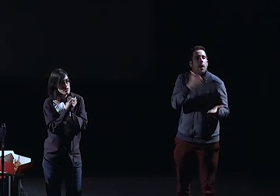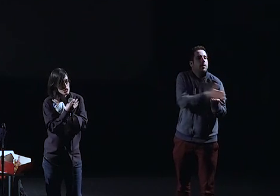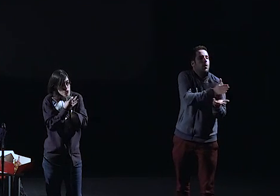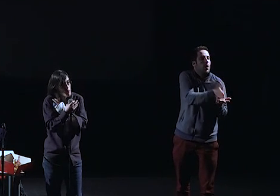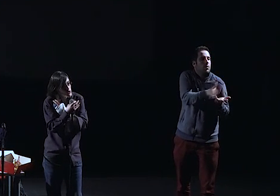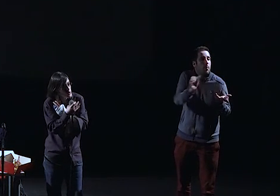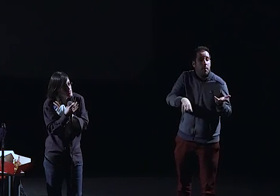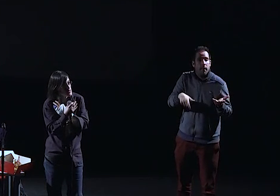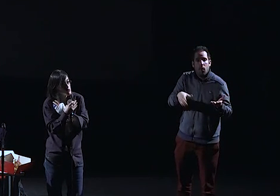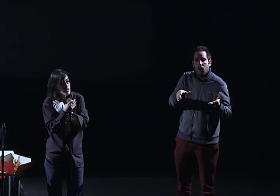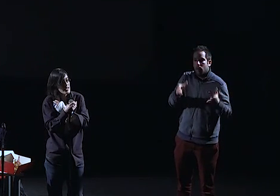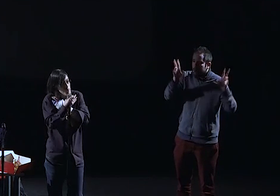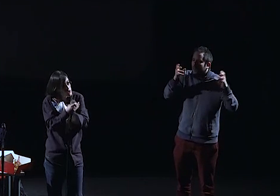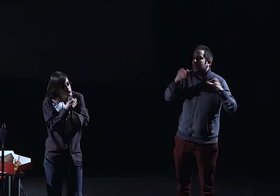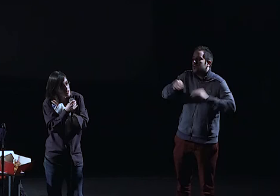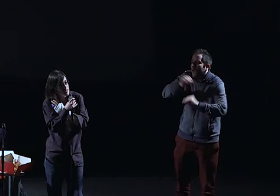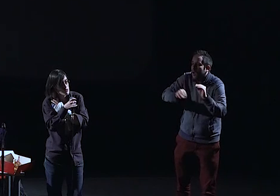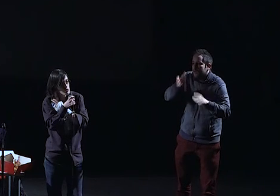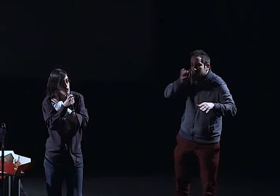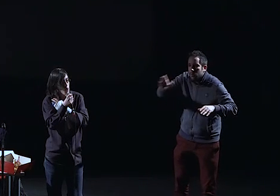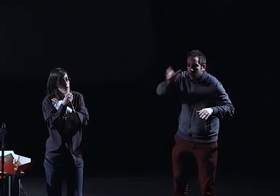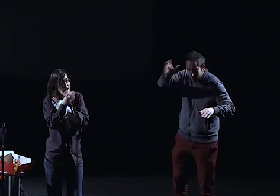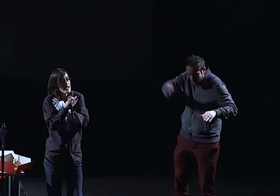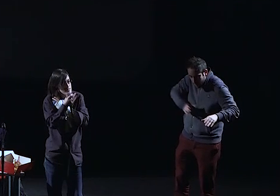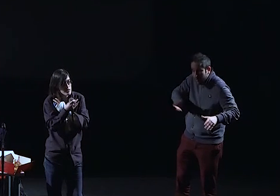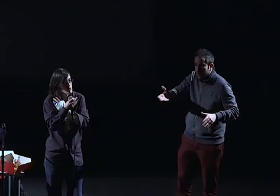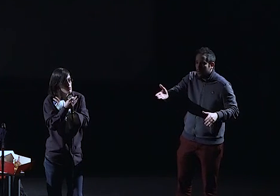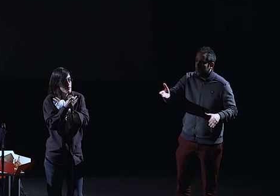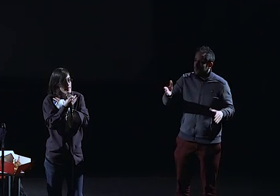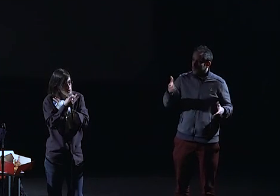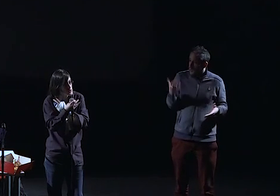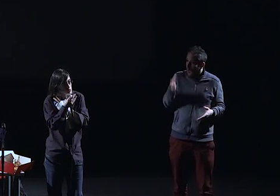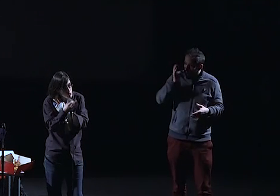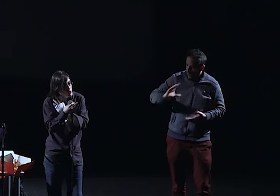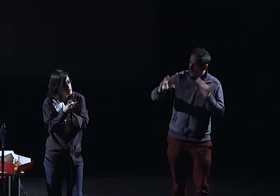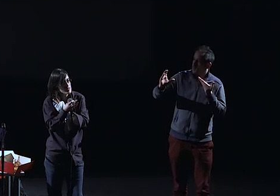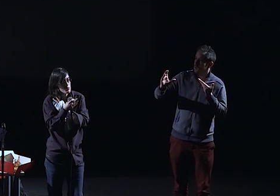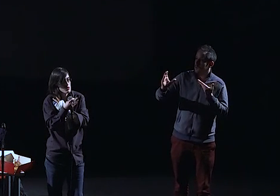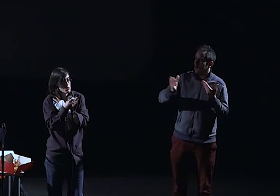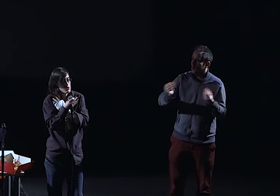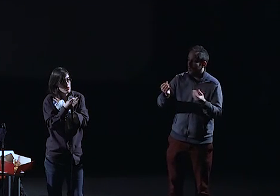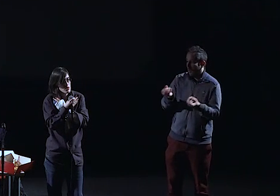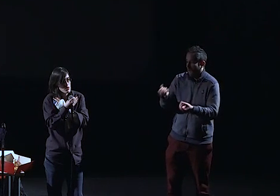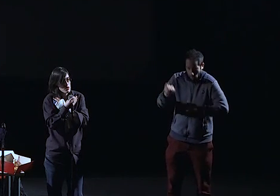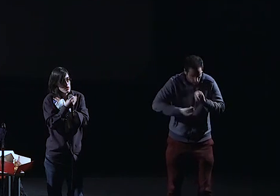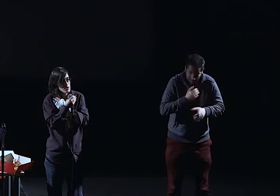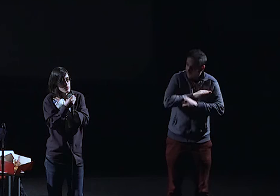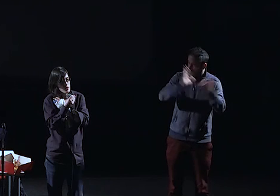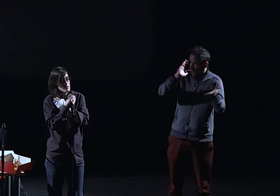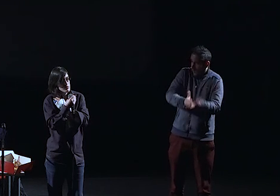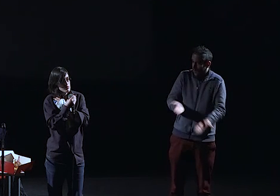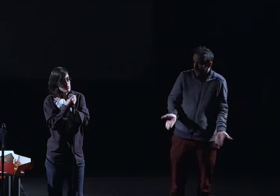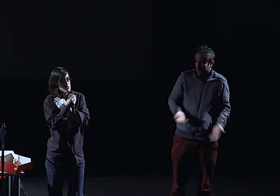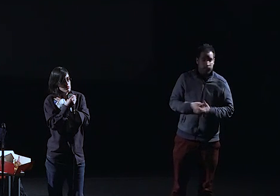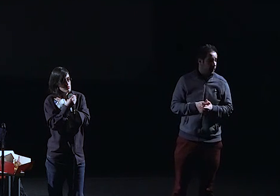voilà. Il faut prendre soin des uns des autres. Et en prenant soin les uns des autres, on va arrêter de faire des choses qui sont douloureuses les uns pour les autres.